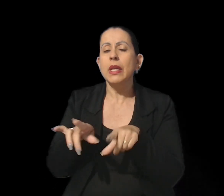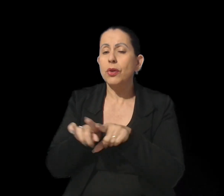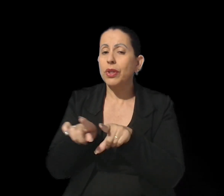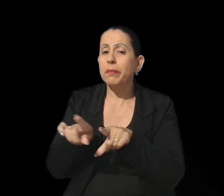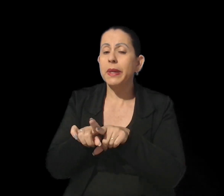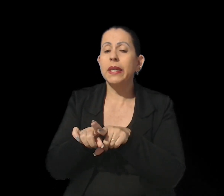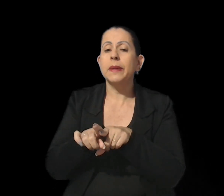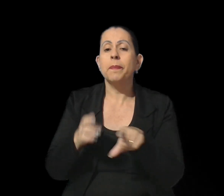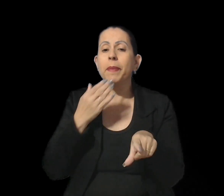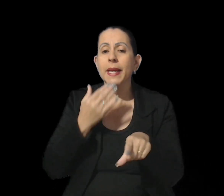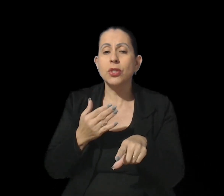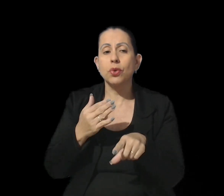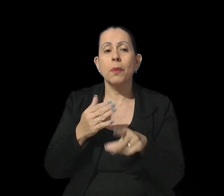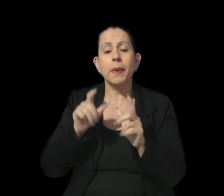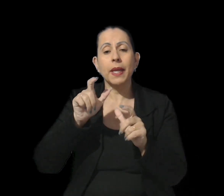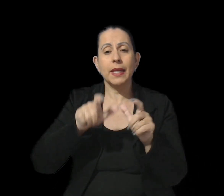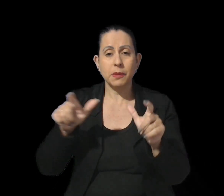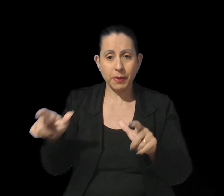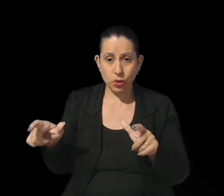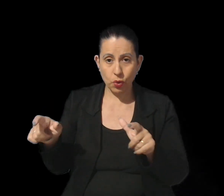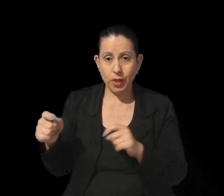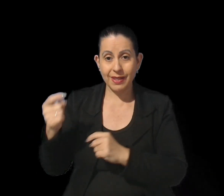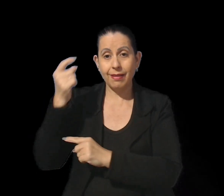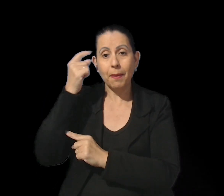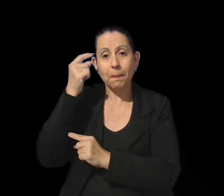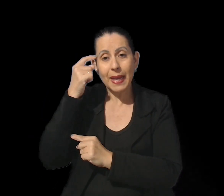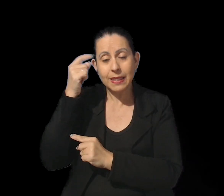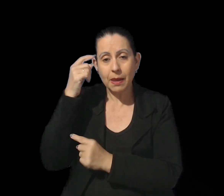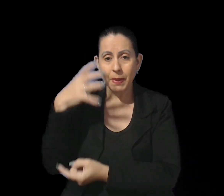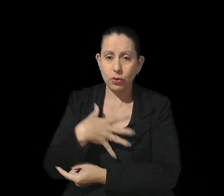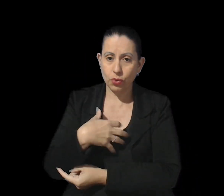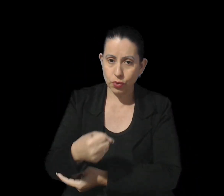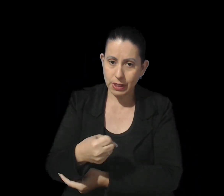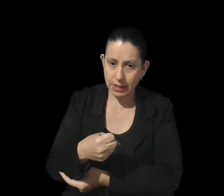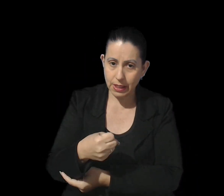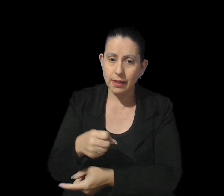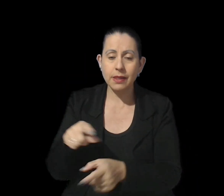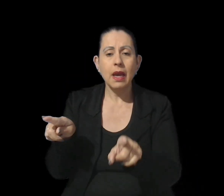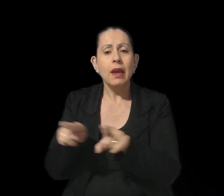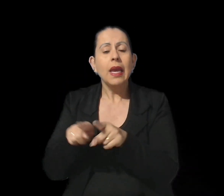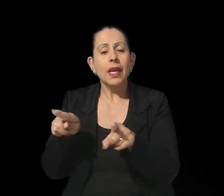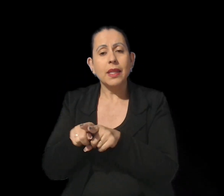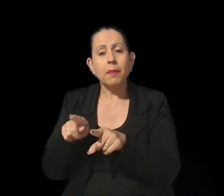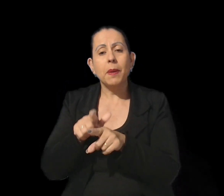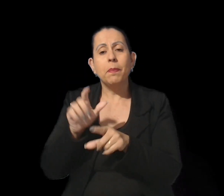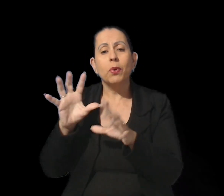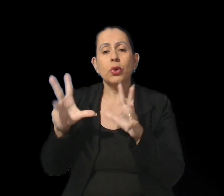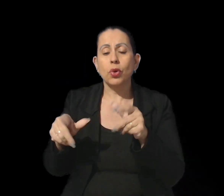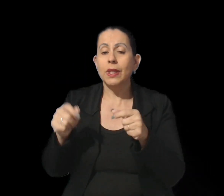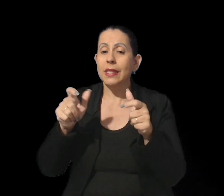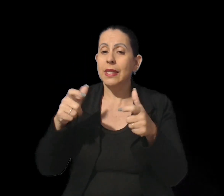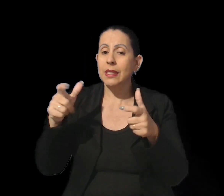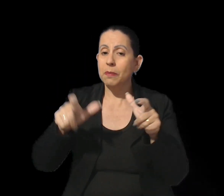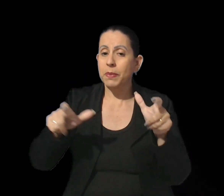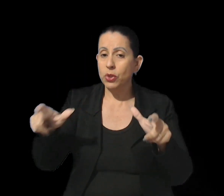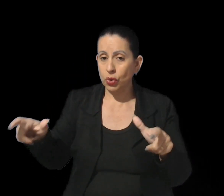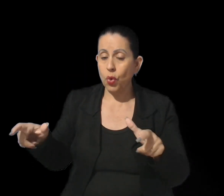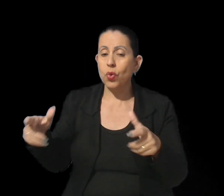eu também peço pelas pessoas que têm pensamentos suicidas, e também por todas as pessoas